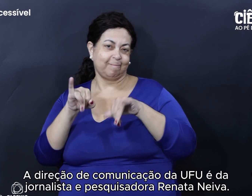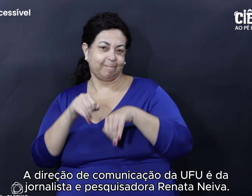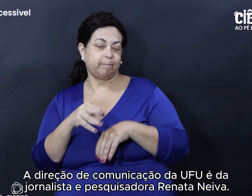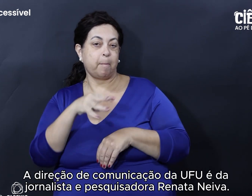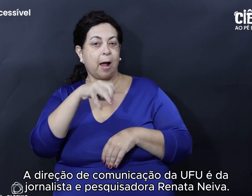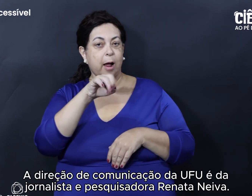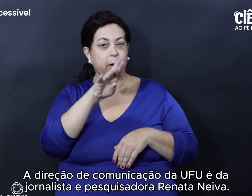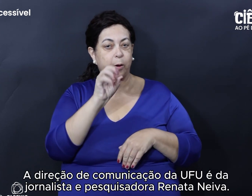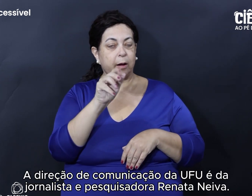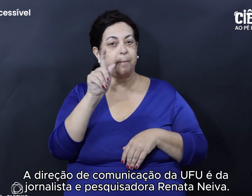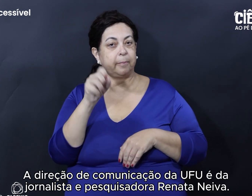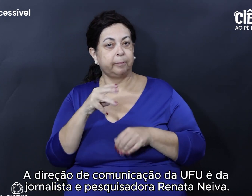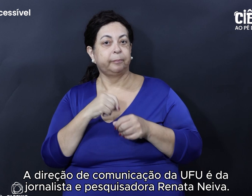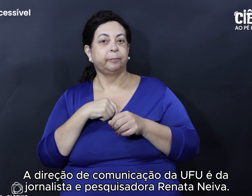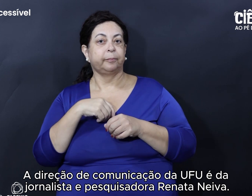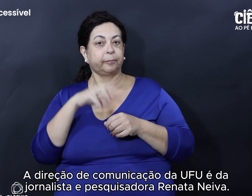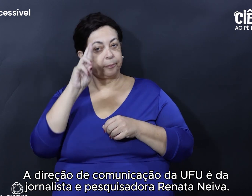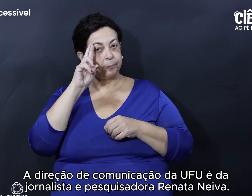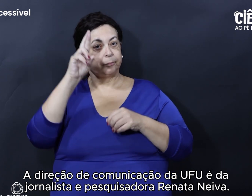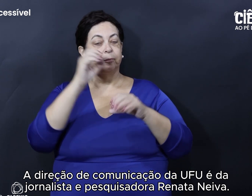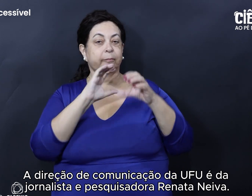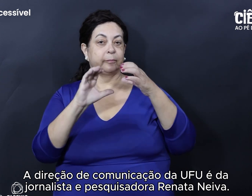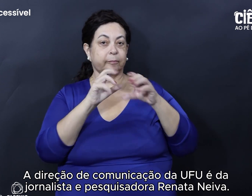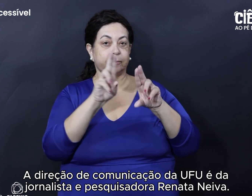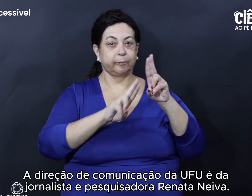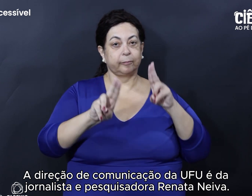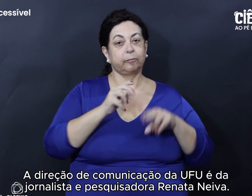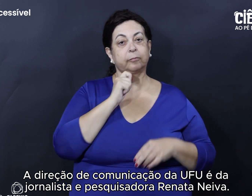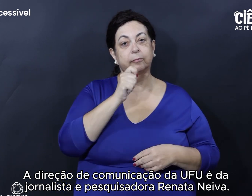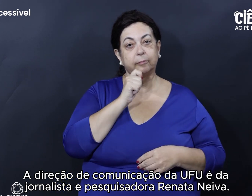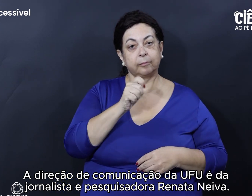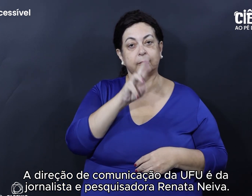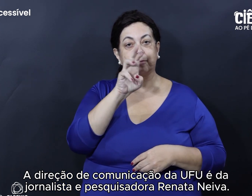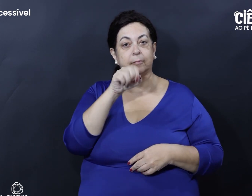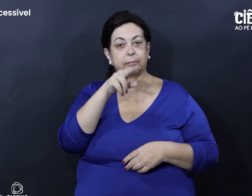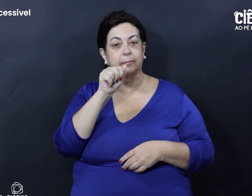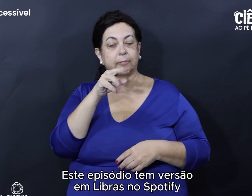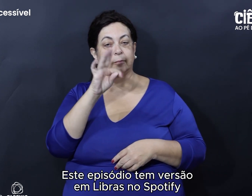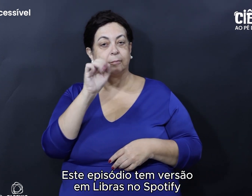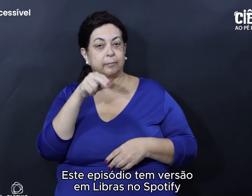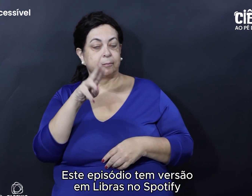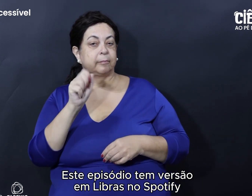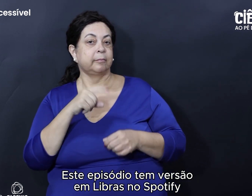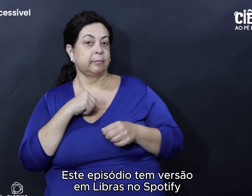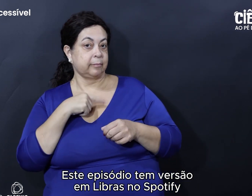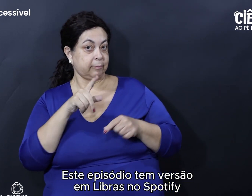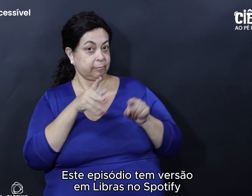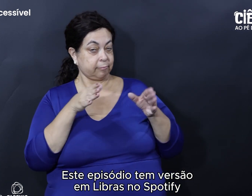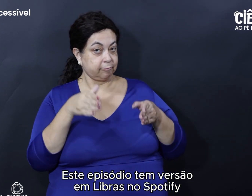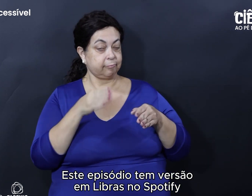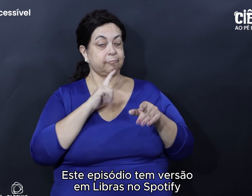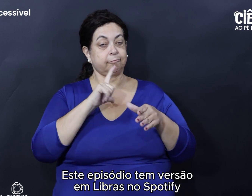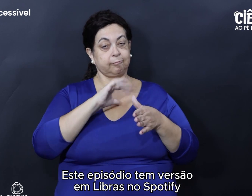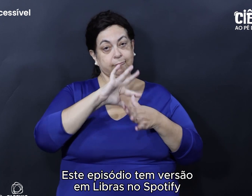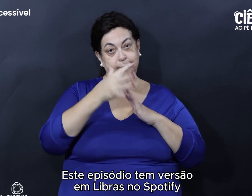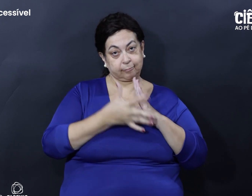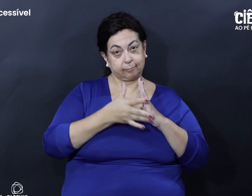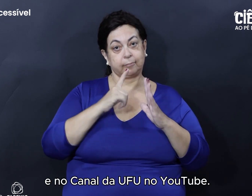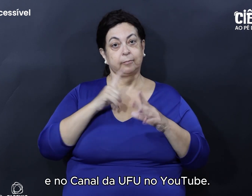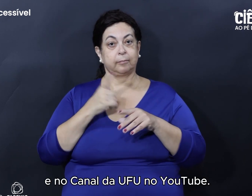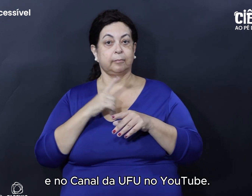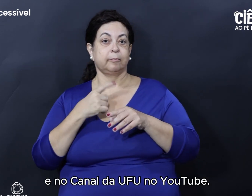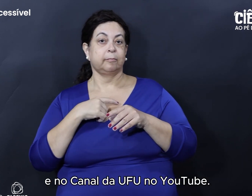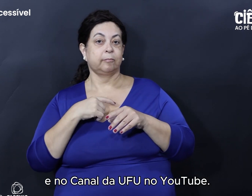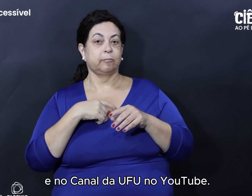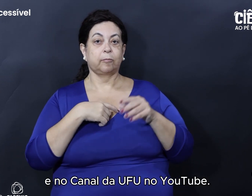A direção de comunicação da UFO é da jornalista e pesquisadora Renata Neiva. Este episódio tem versão em Libras no Spotify